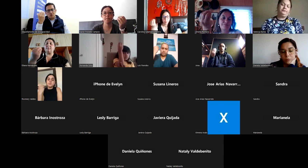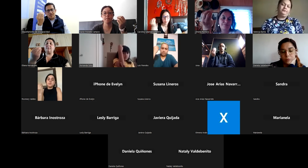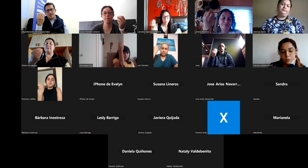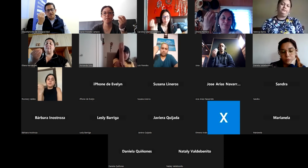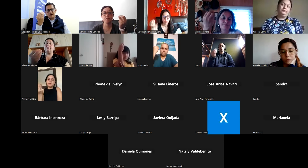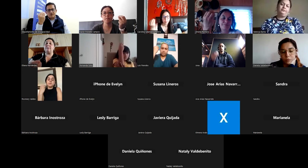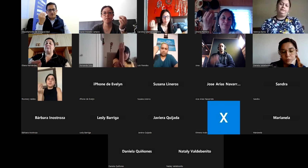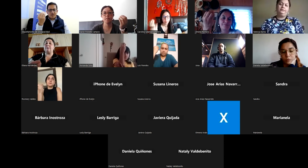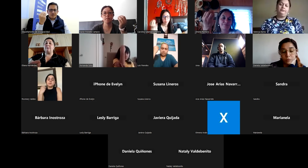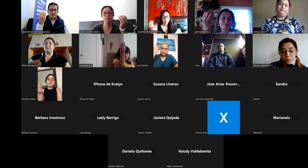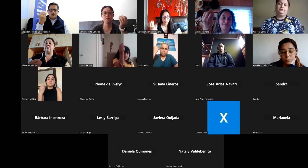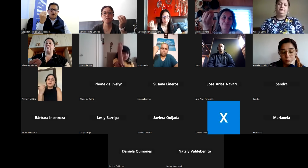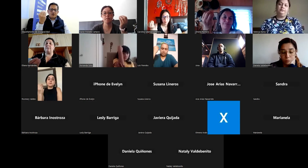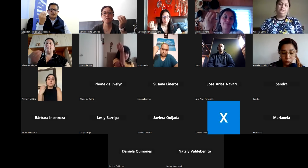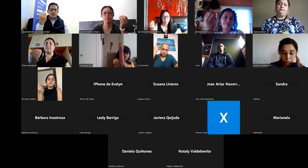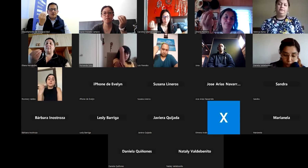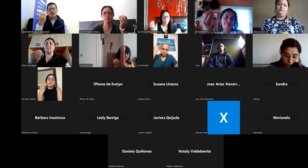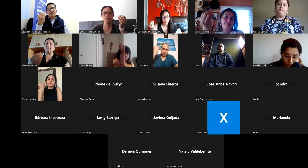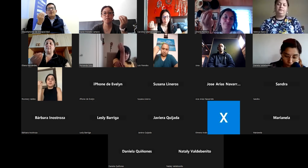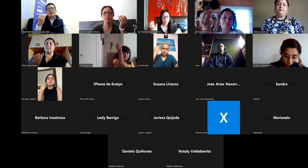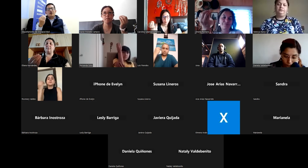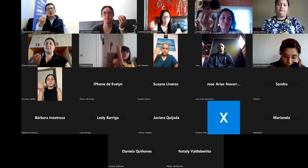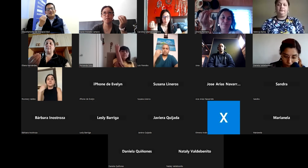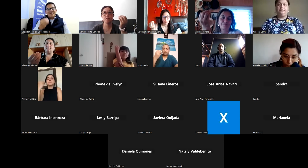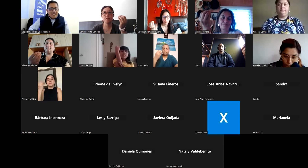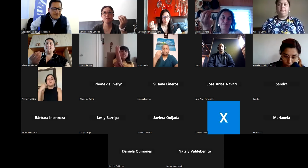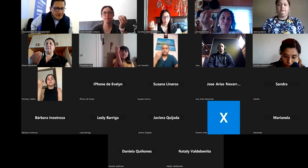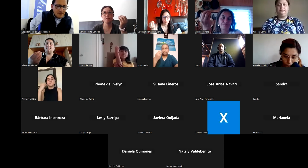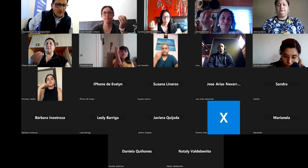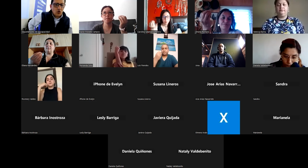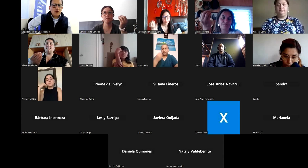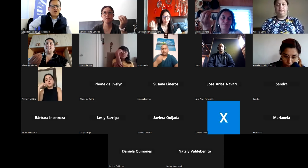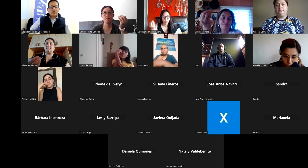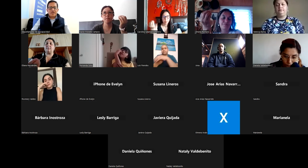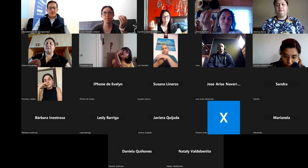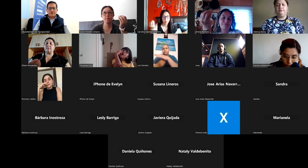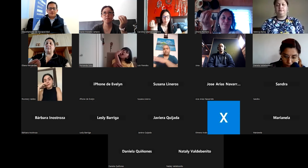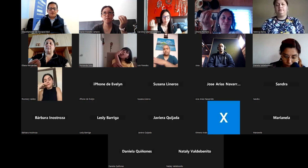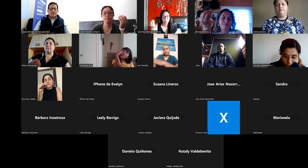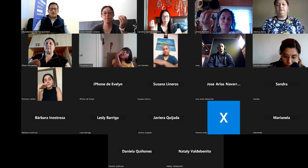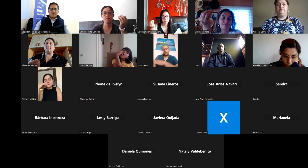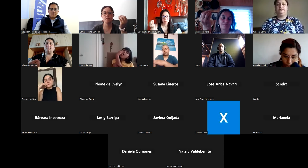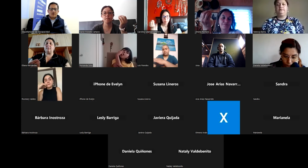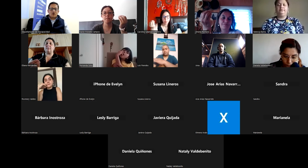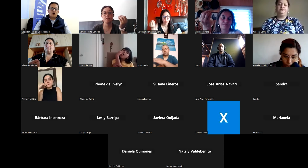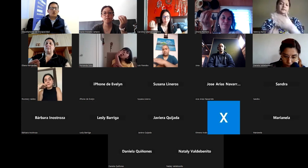compañía etcétera bueno pero día ¿cómo digo día? o